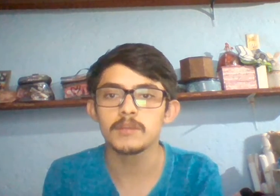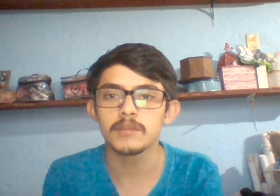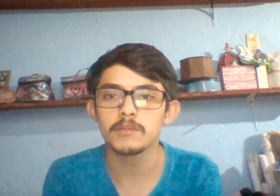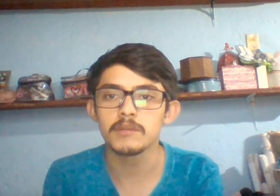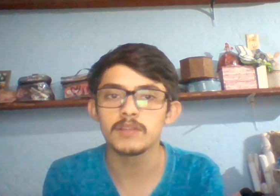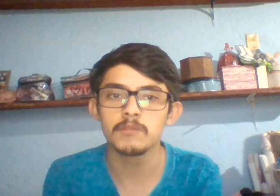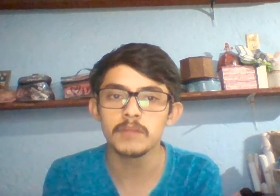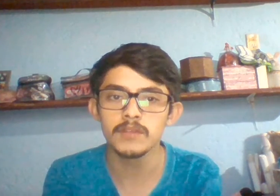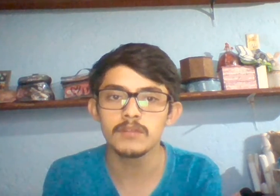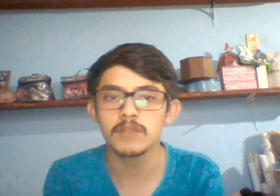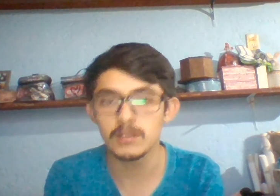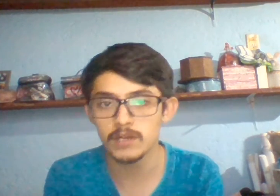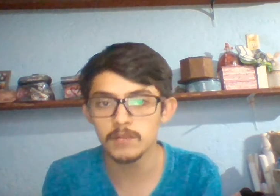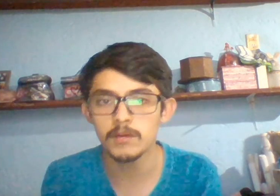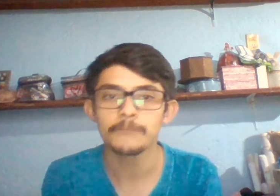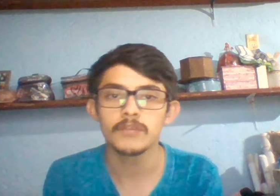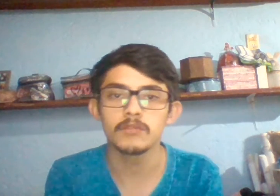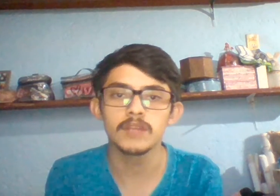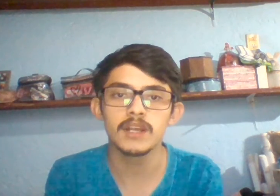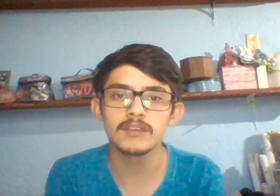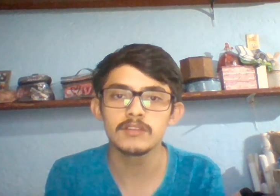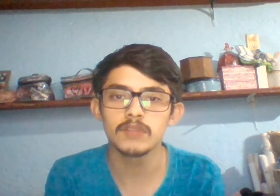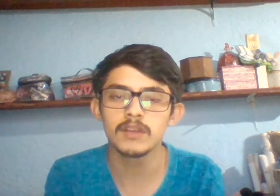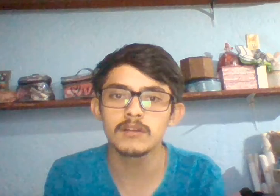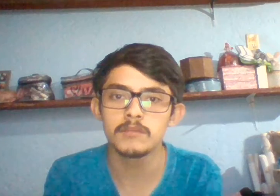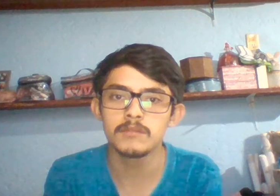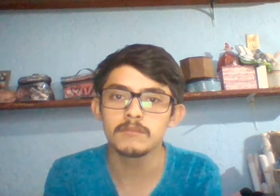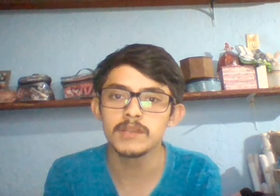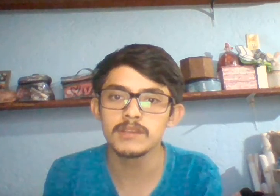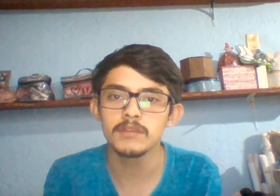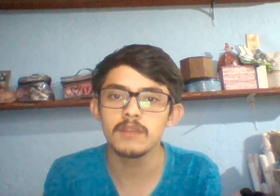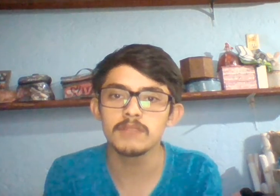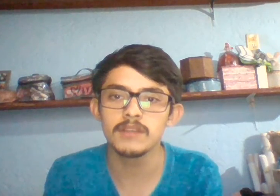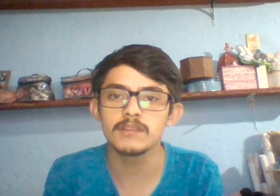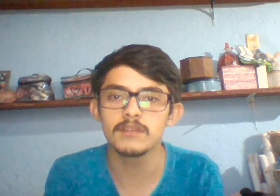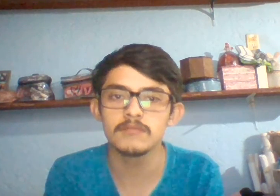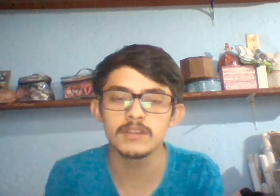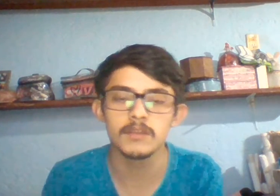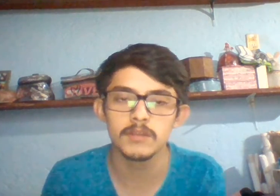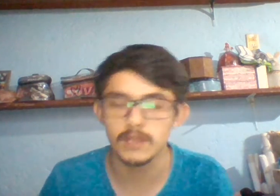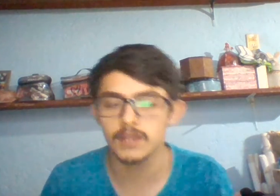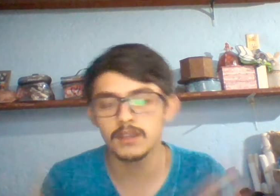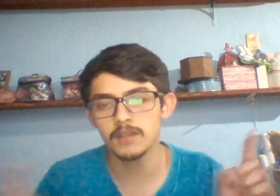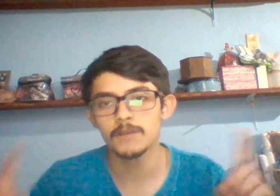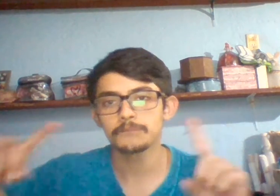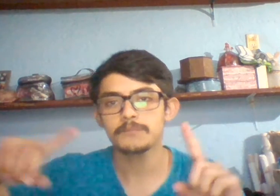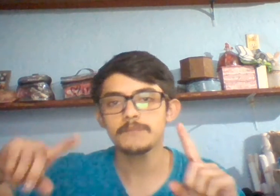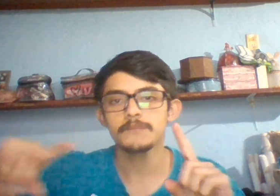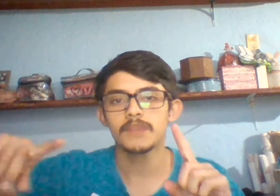podemos levantar un peso de 1 kilogramo con una carga situada como máximo a una distancia de 1 centímetro de eje de giro,